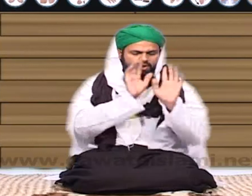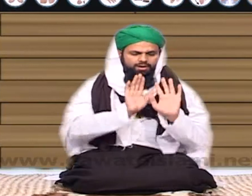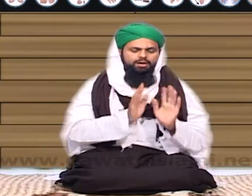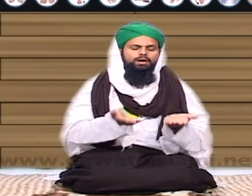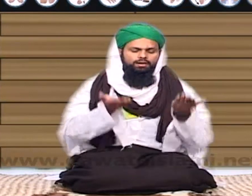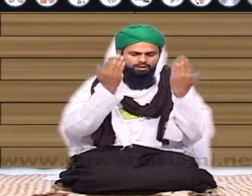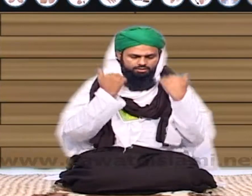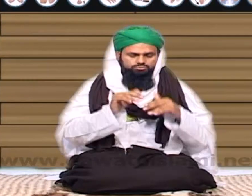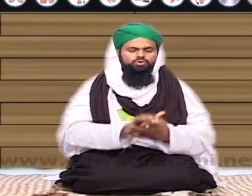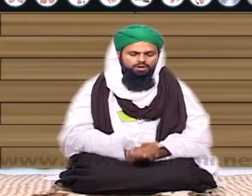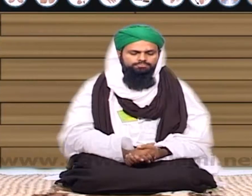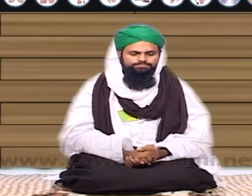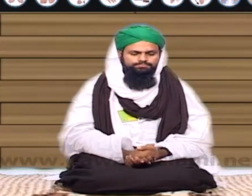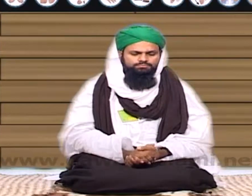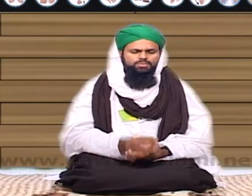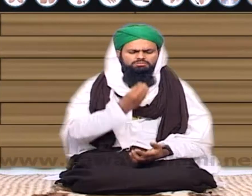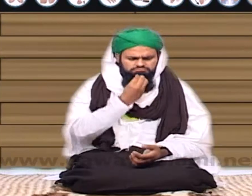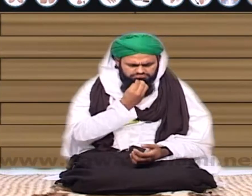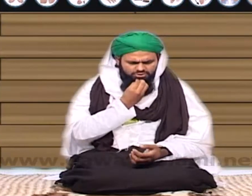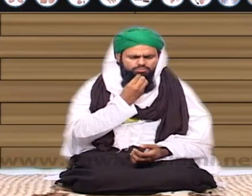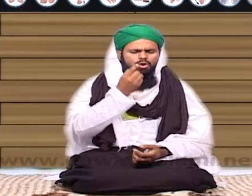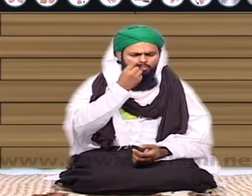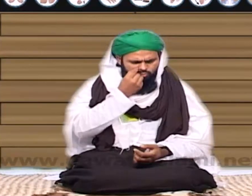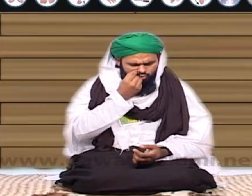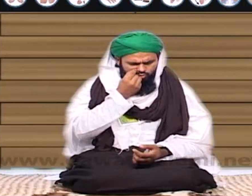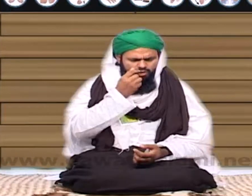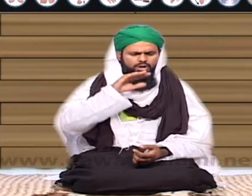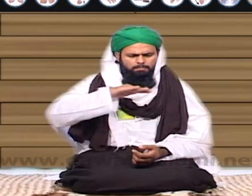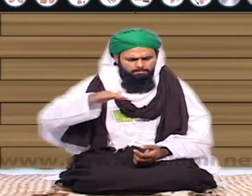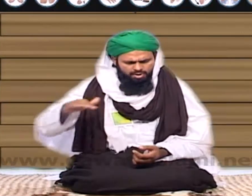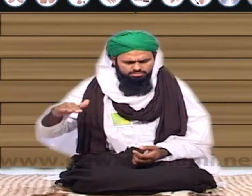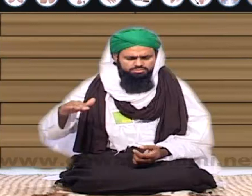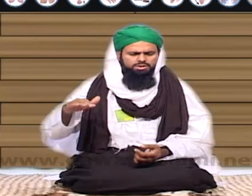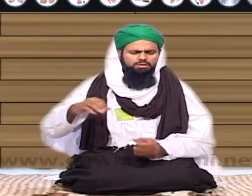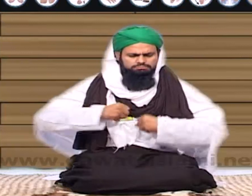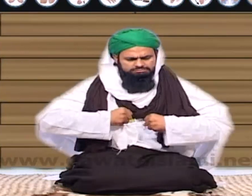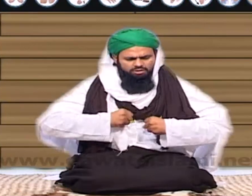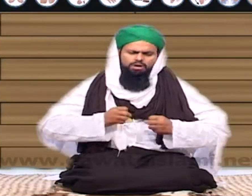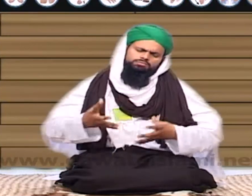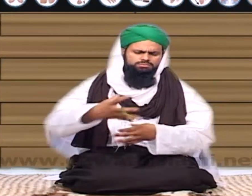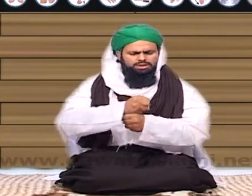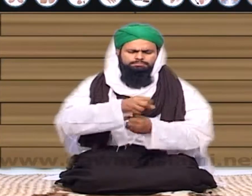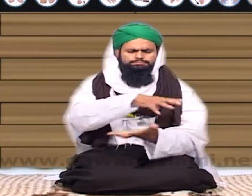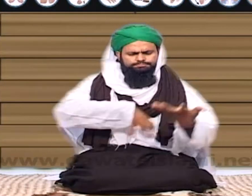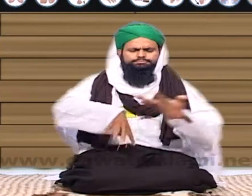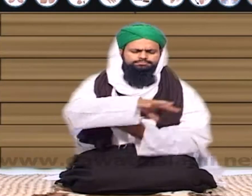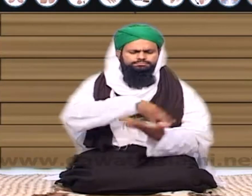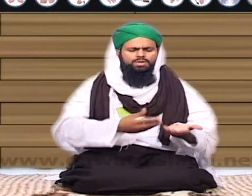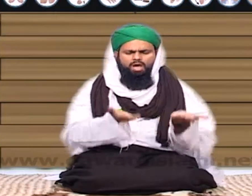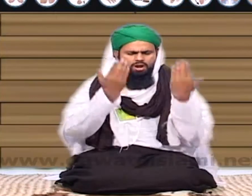اپنے گناہوں سے توبہ کرتے ہیں اور نیکی کا راستہ اختیار کرتے ہیں۔ جوان بھی آتے ہیں، عمر رسیدہ بزرگ بھی آتے ہیں، بچے